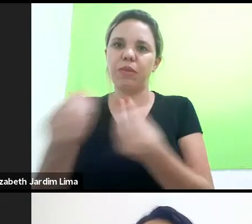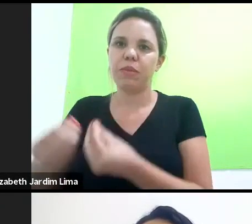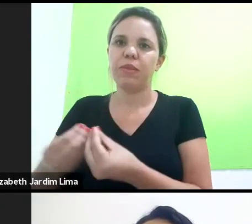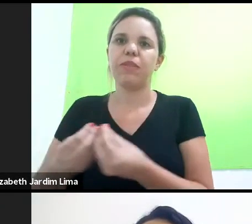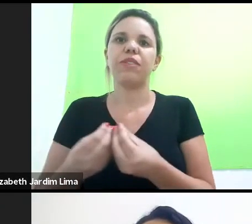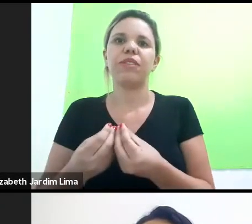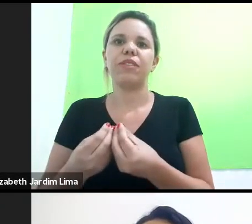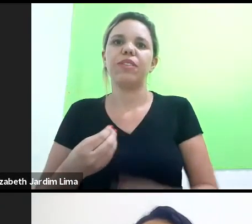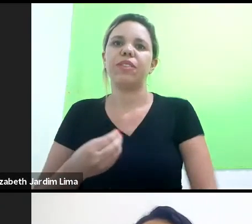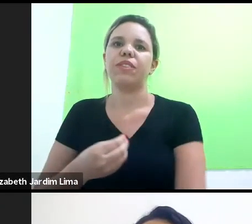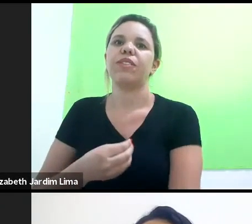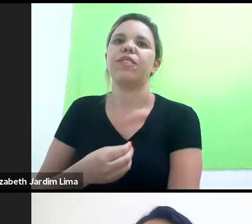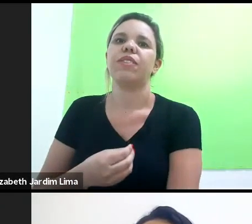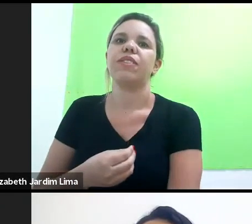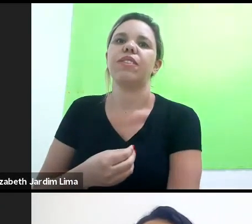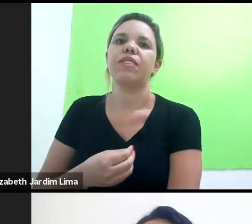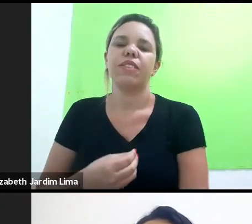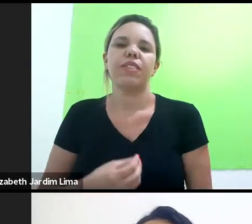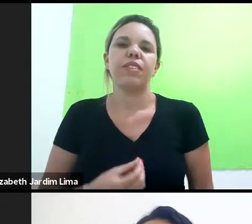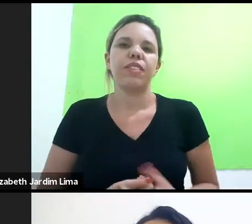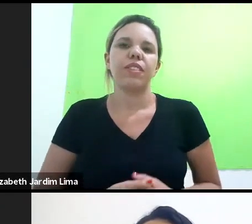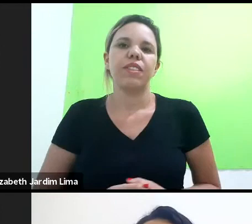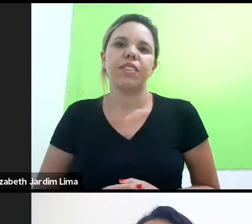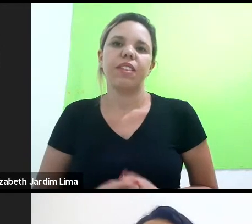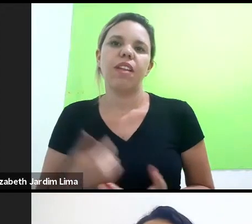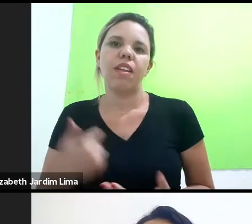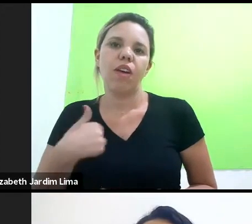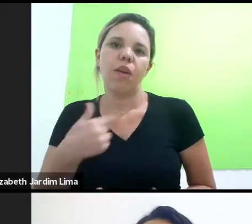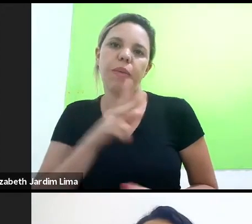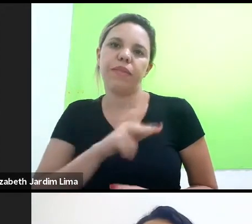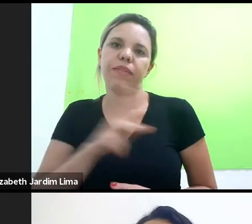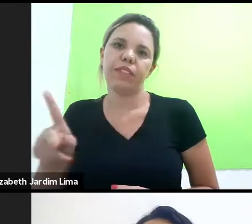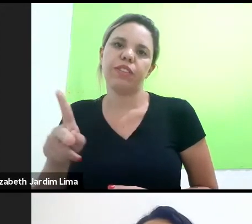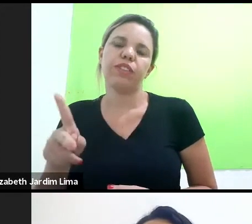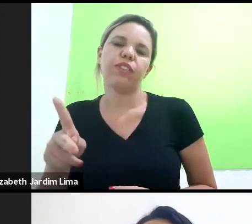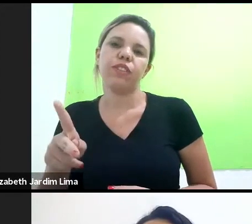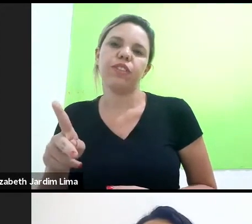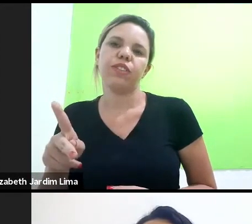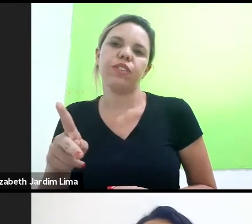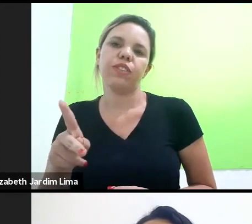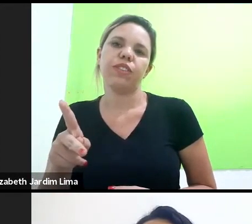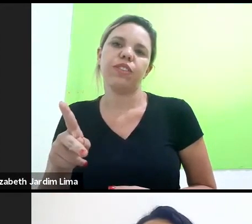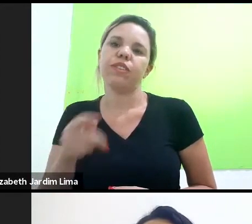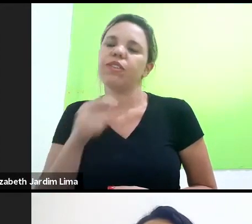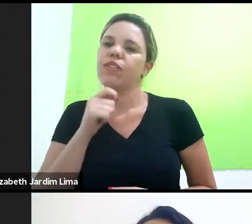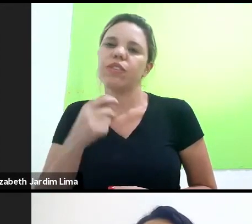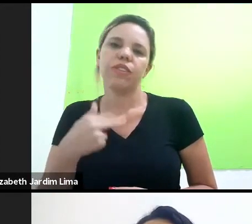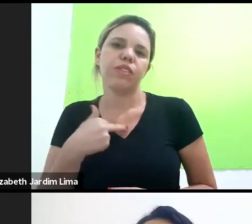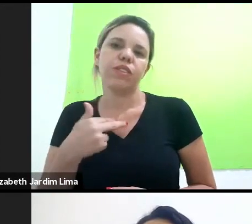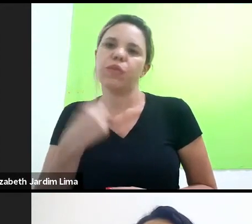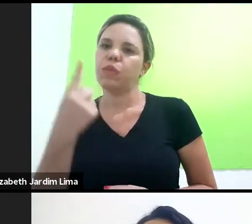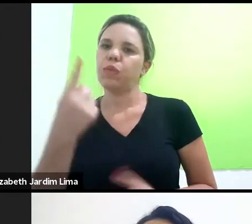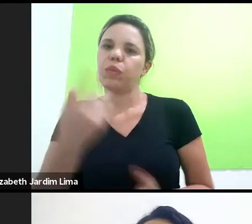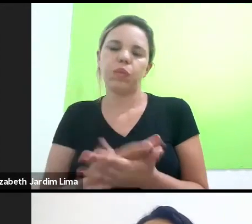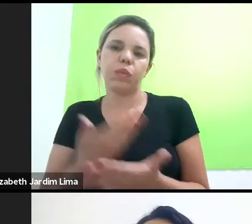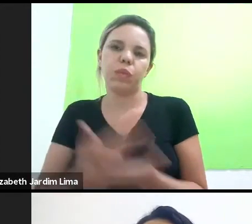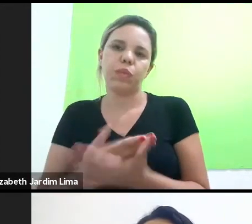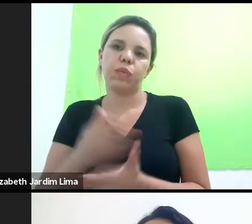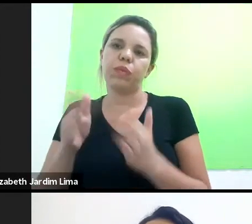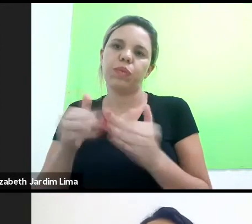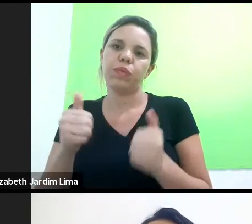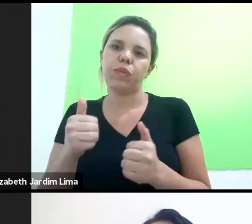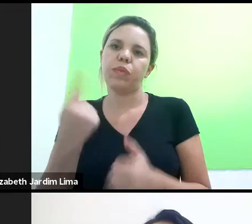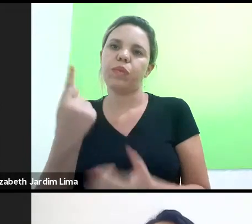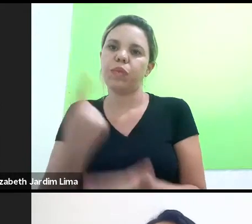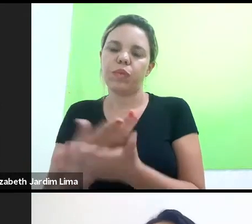primeiro lugar, né? As nossas salas de aula, eu como professora, quantas vezes a gente não dá aquela uma aula, né? Você está pedindo uma aula, né, Samara?